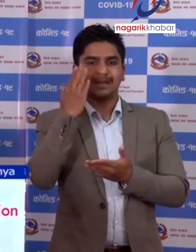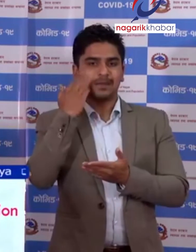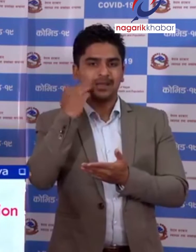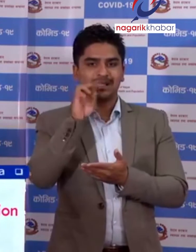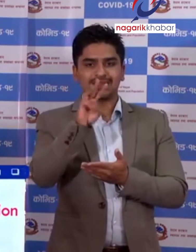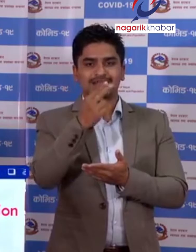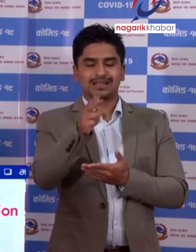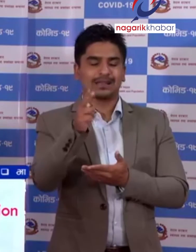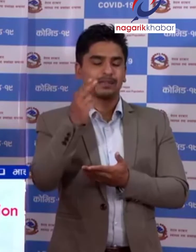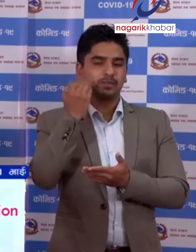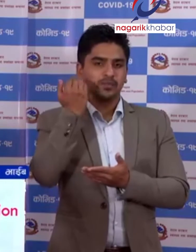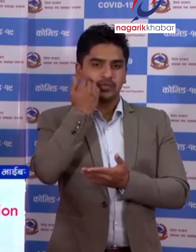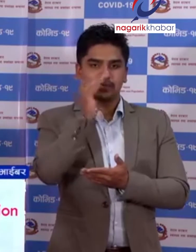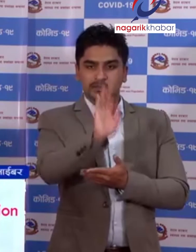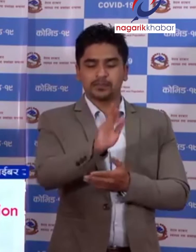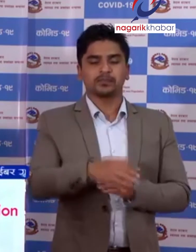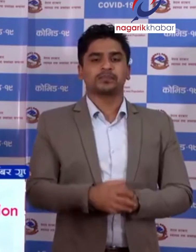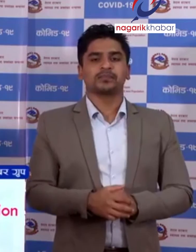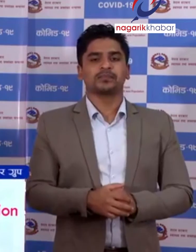जना पुरुष हुनुहुन्छ।